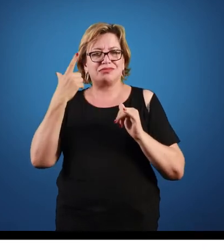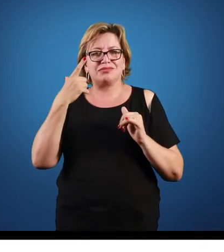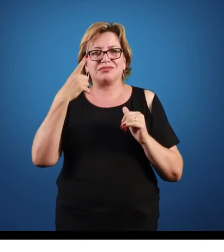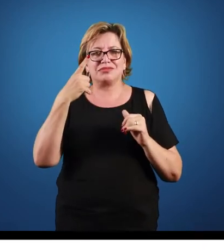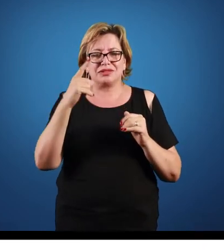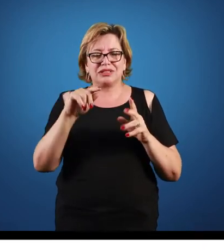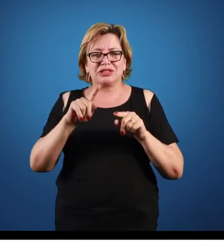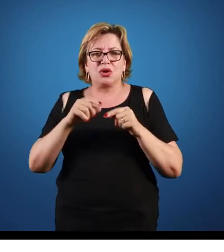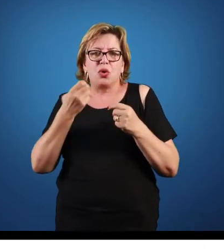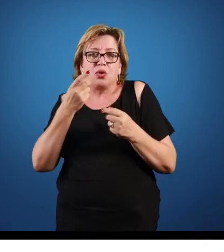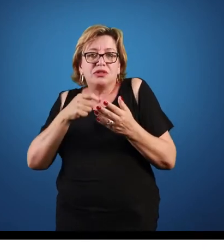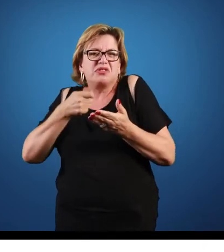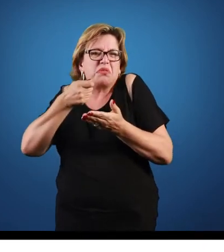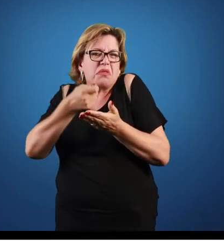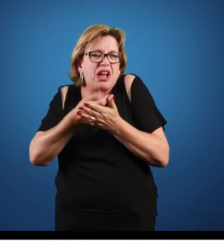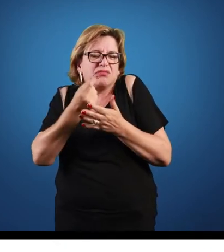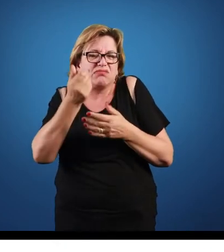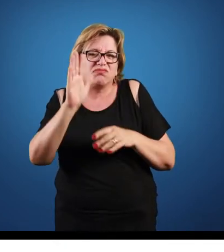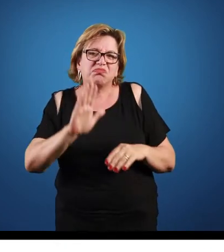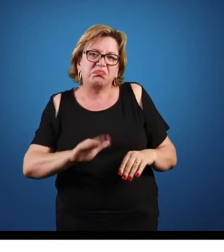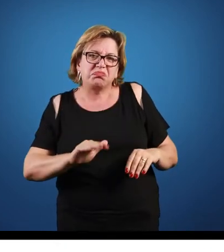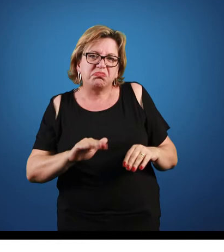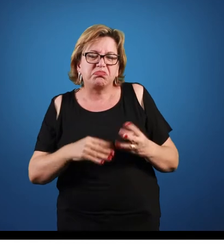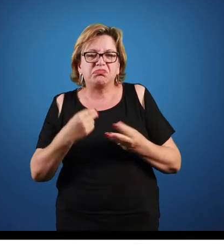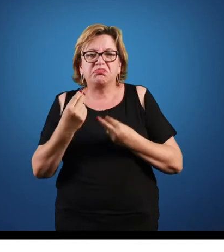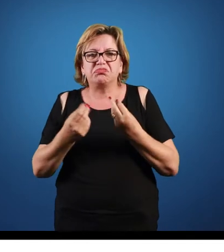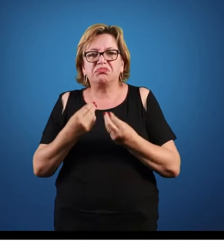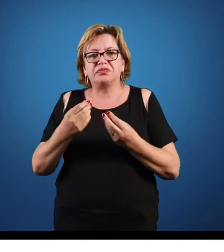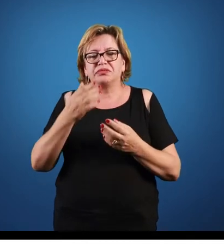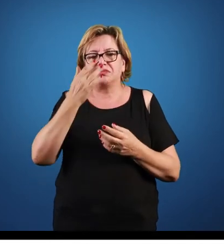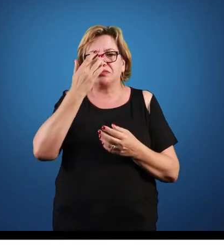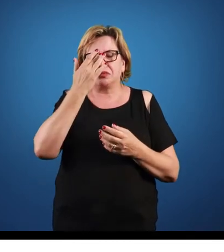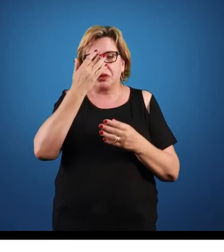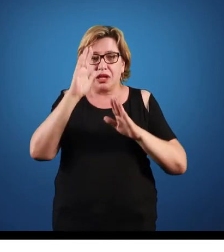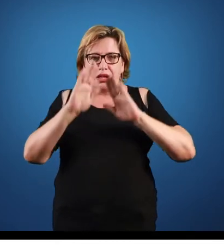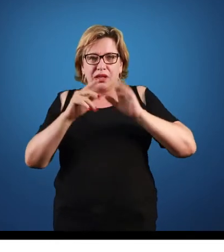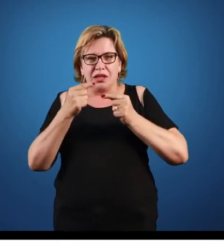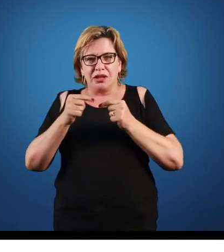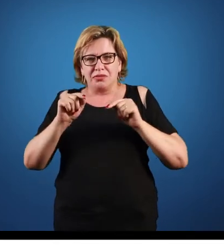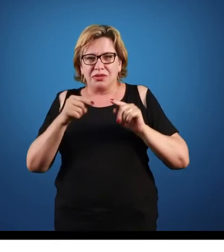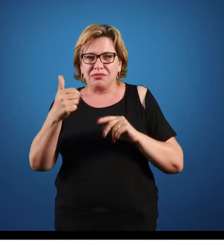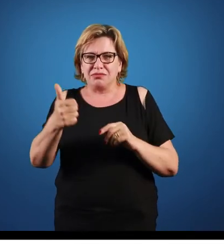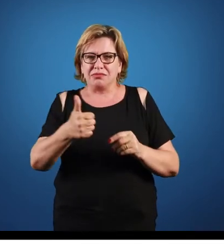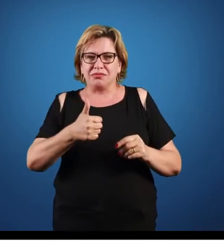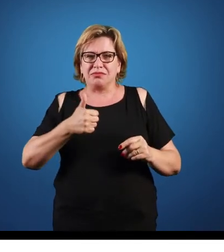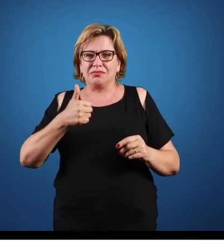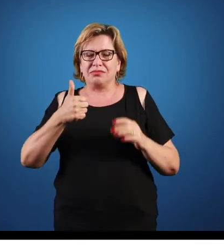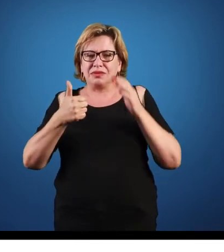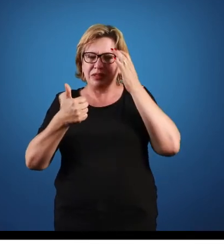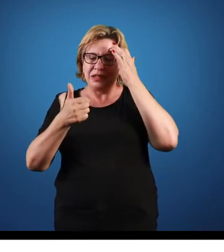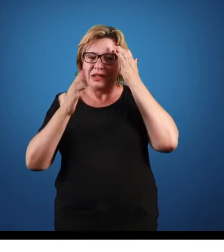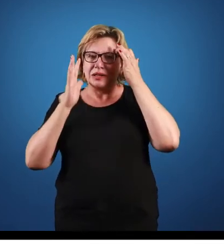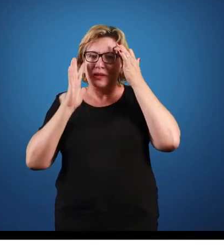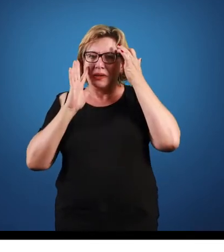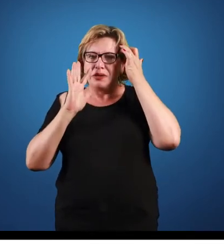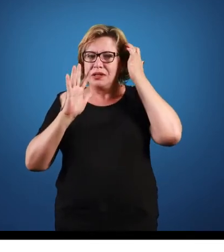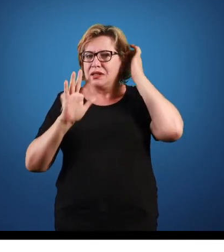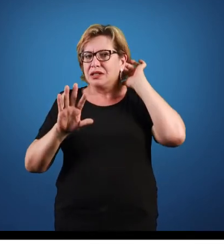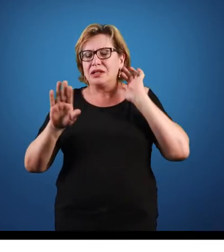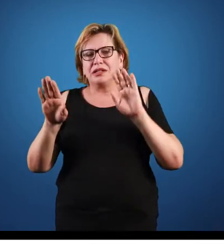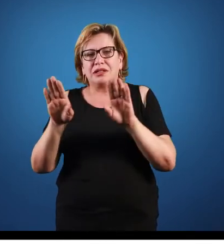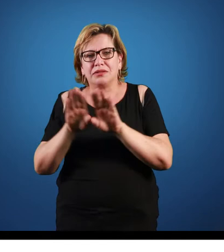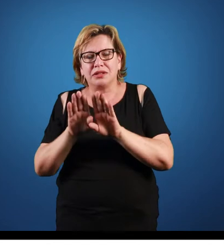se você quiser pagar um preço módico não é também você consegue prazos uma música um pouco melhor está uma trilha mais legal nessa cena de filme você